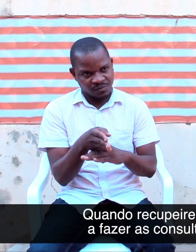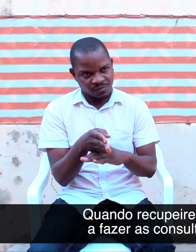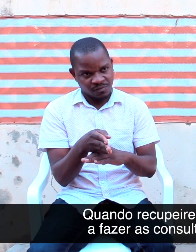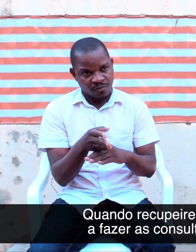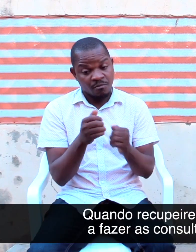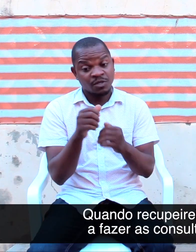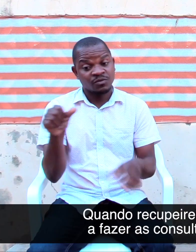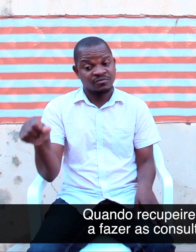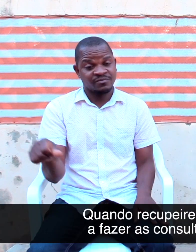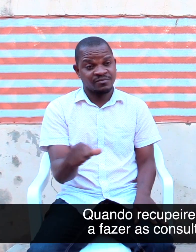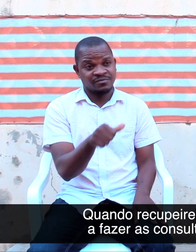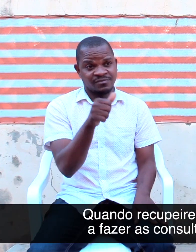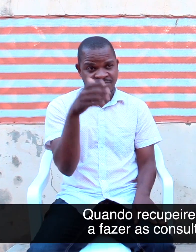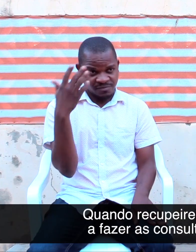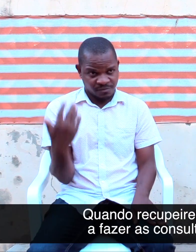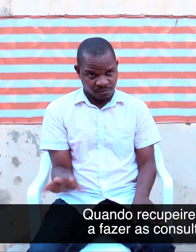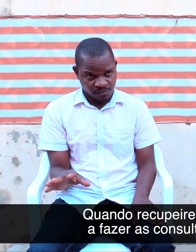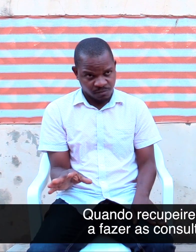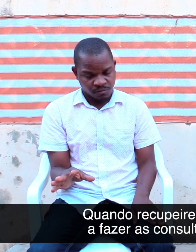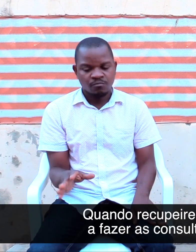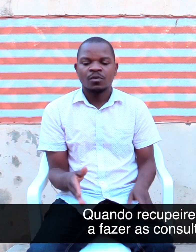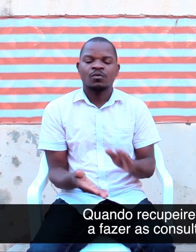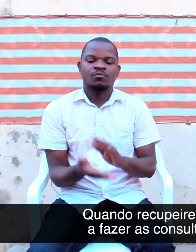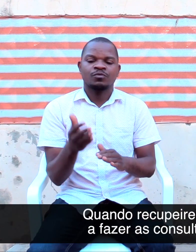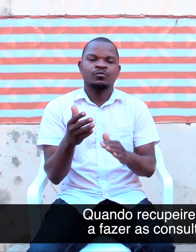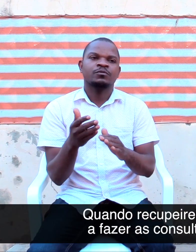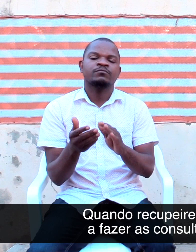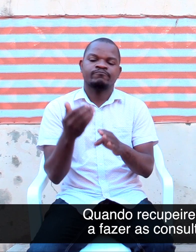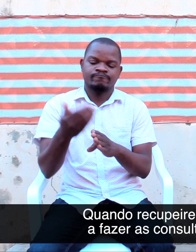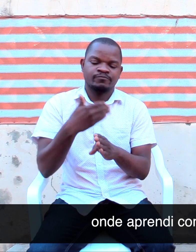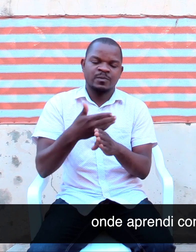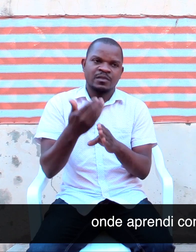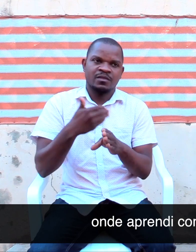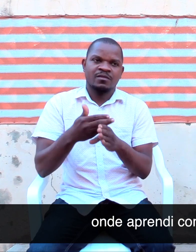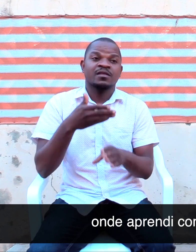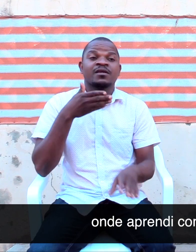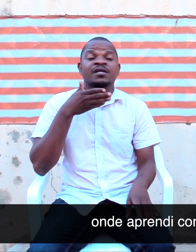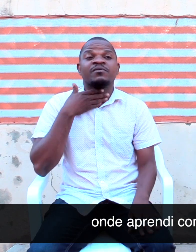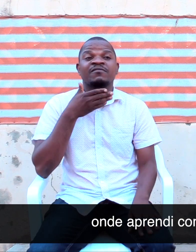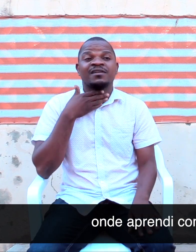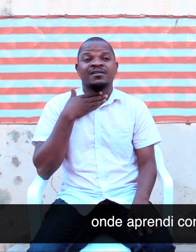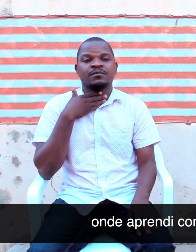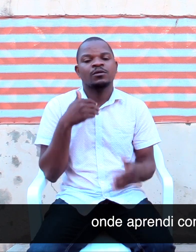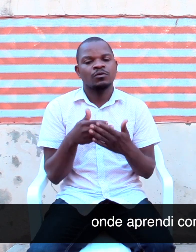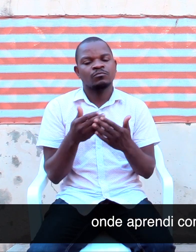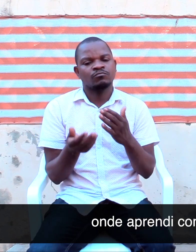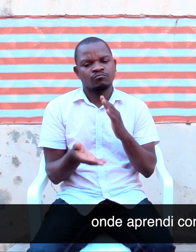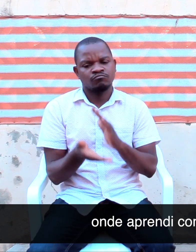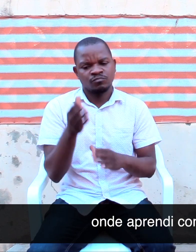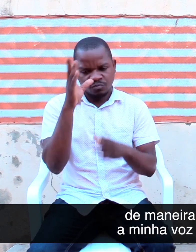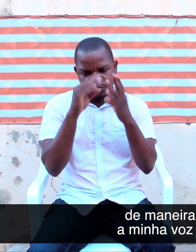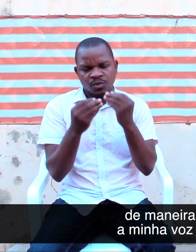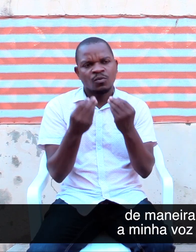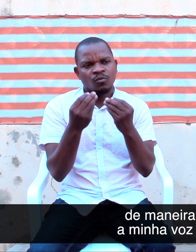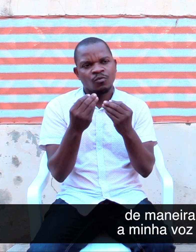Quando recuperei da última cirurgia, passei a fazer as consultas da terapia de fala, onde eu aprendi como falar, como usar a